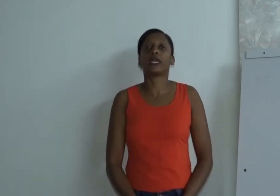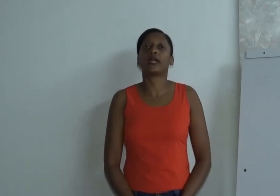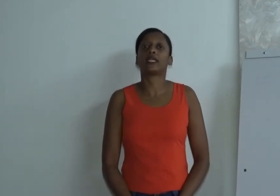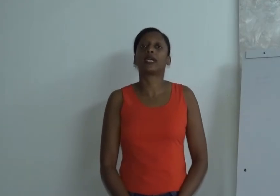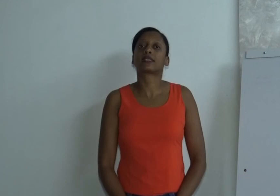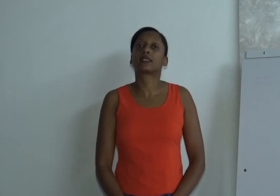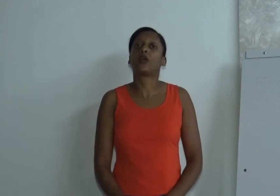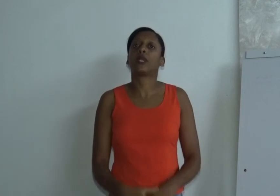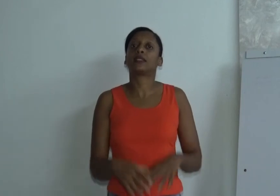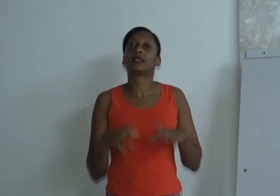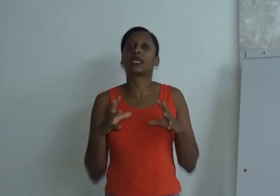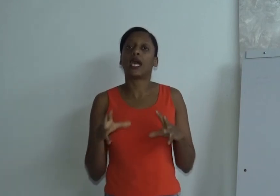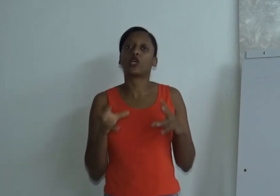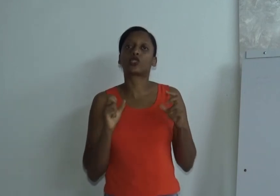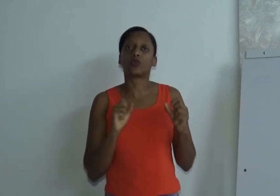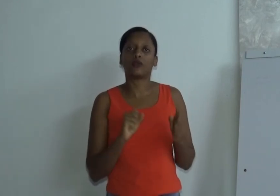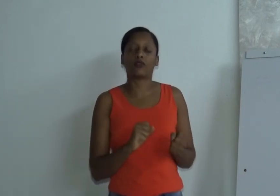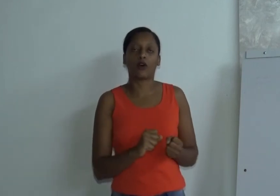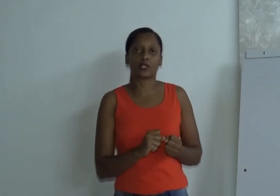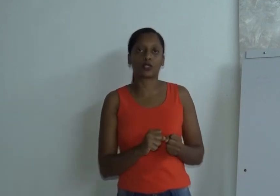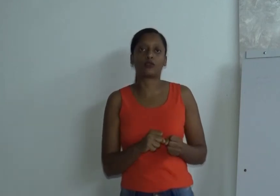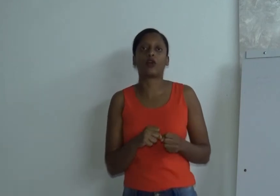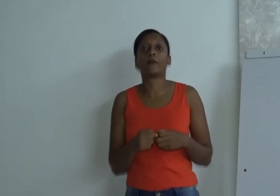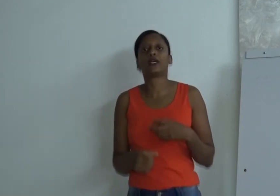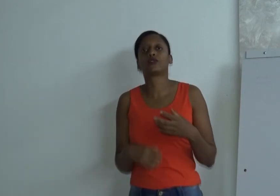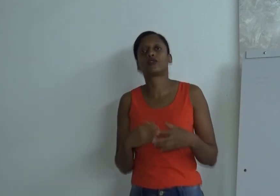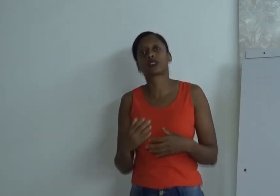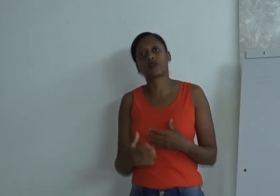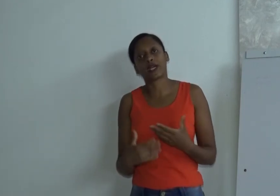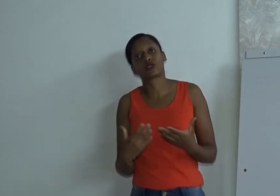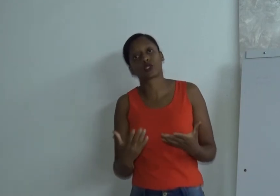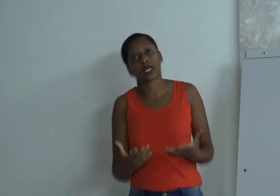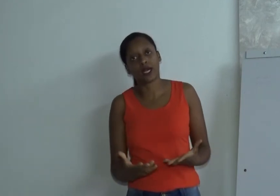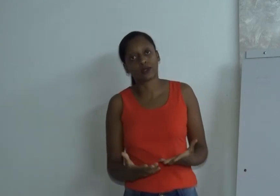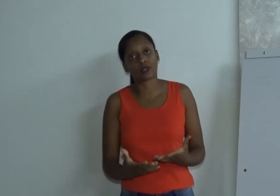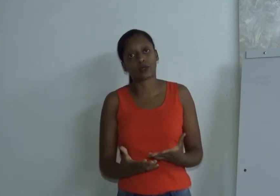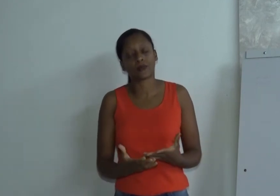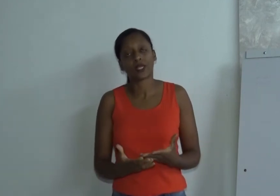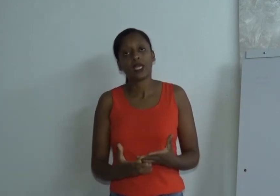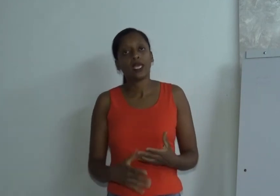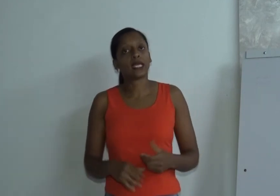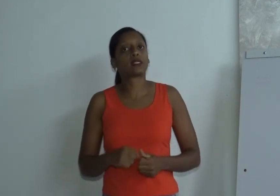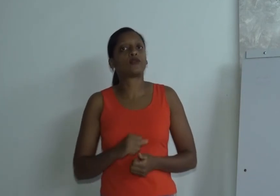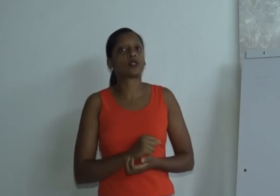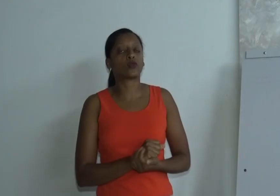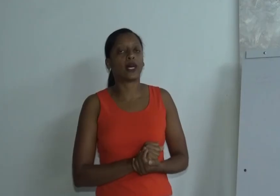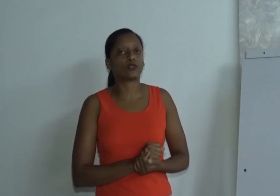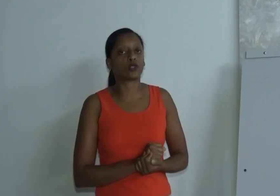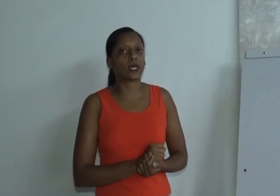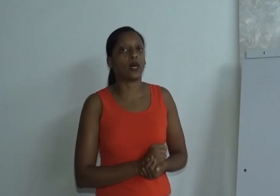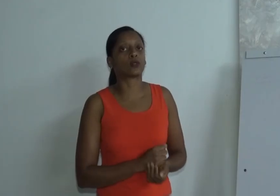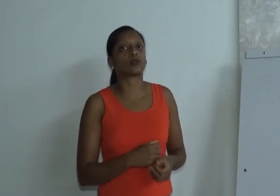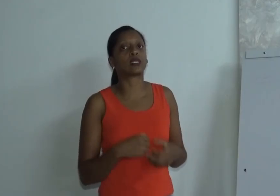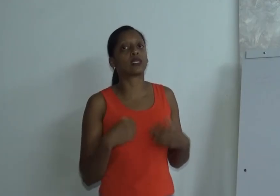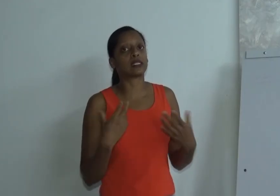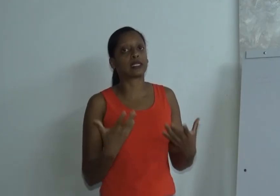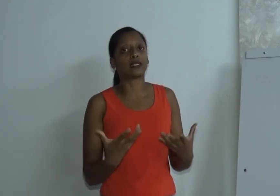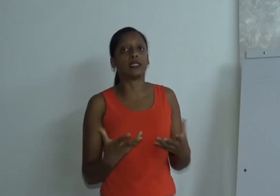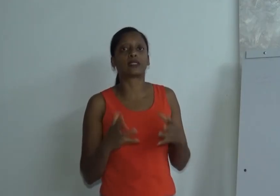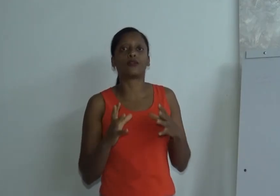a ligação entre cálcio e fósforo formando o fosfato de cálcio. Esse fosfato de cálcio se cristaliza e